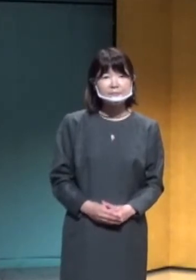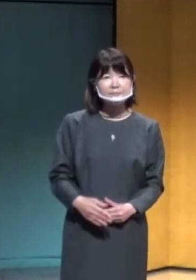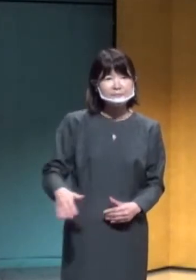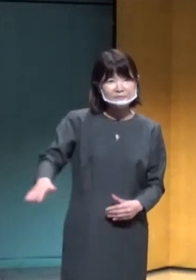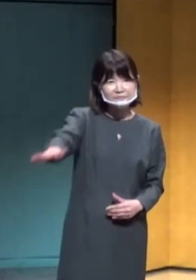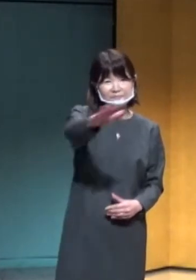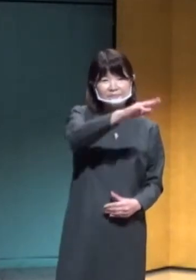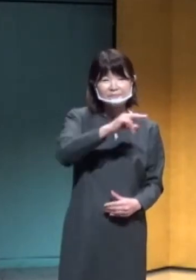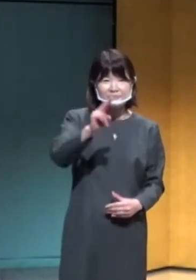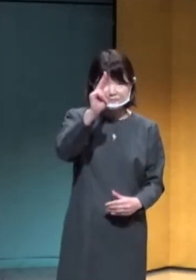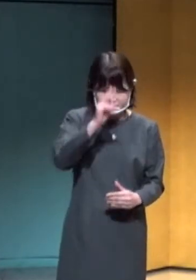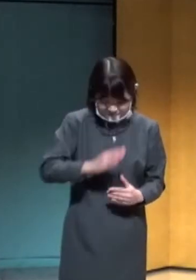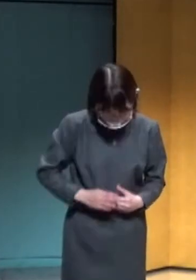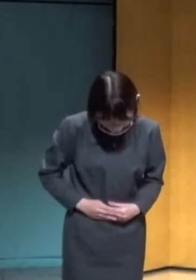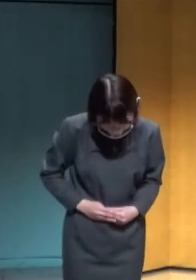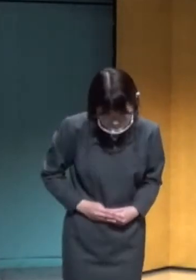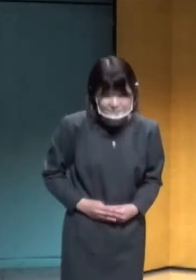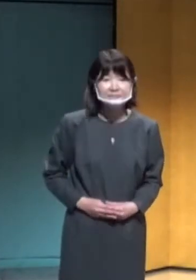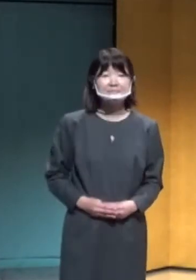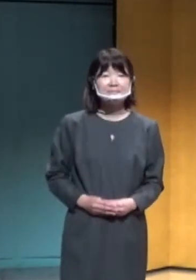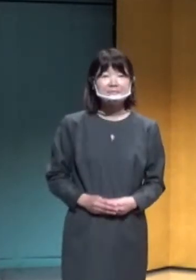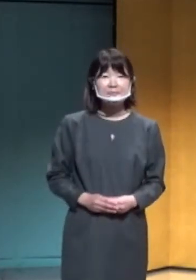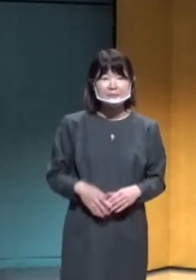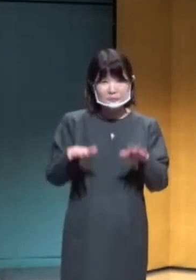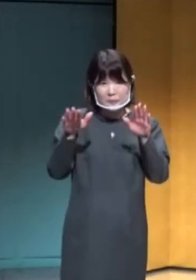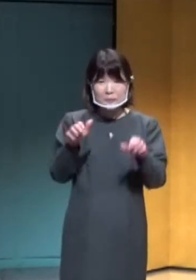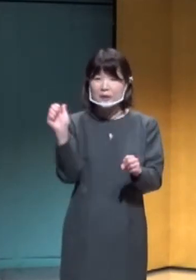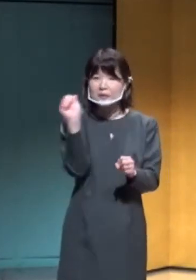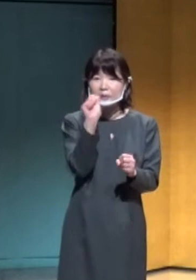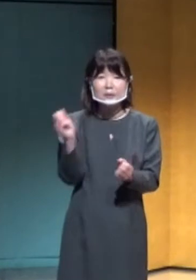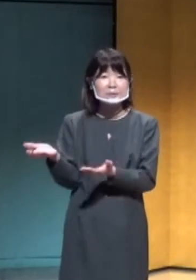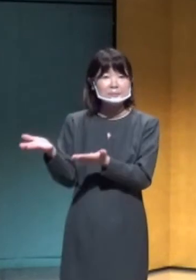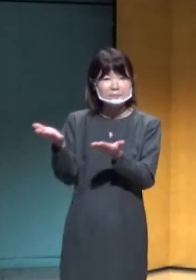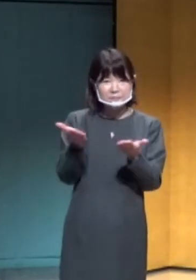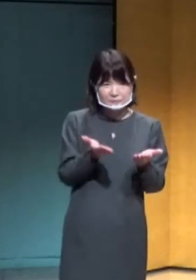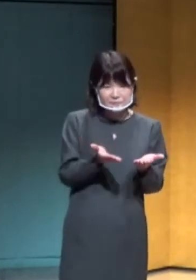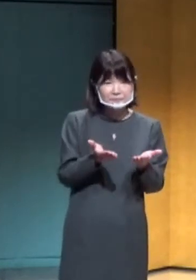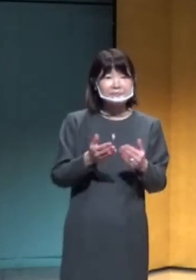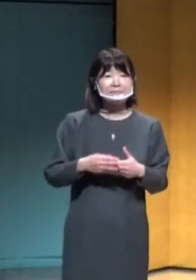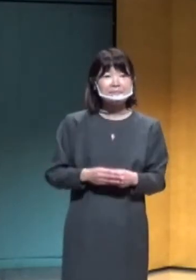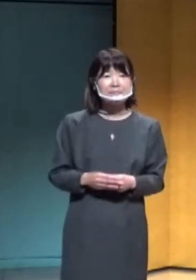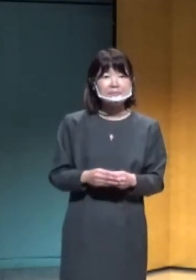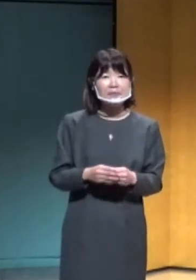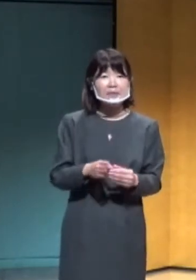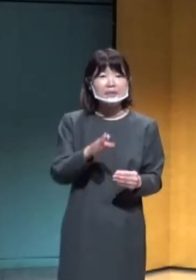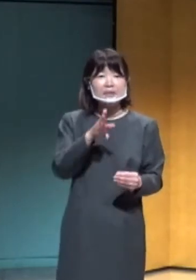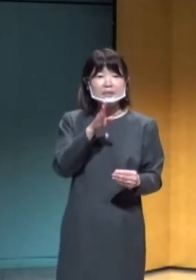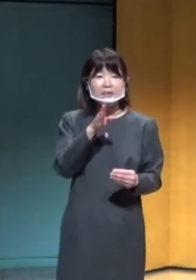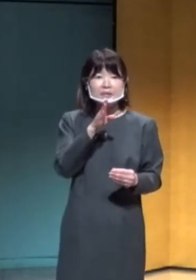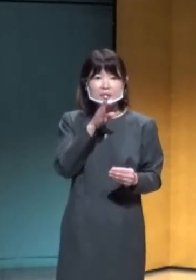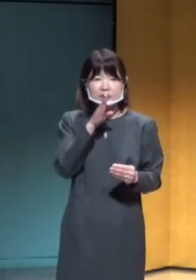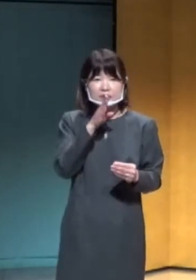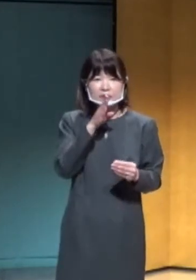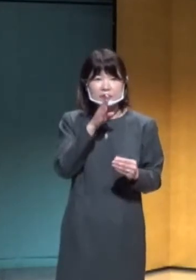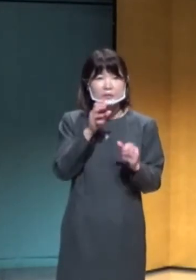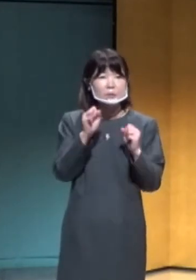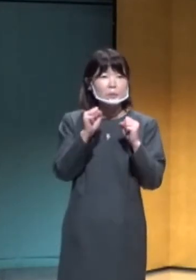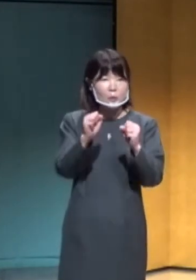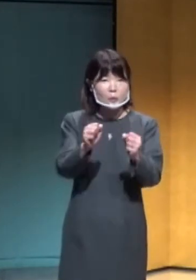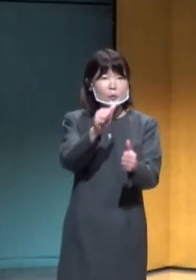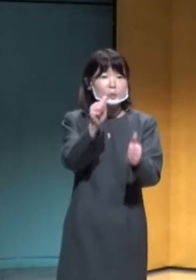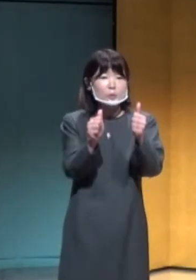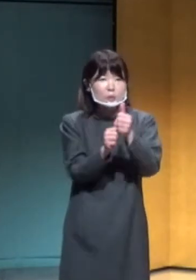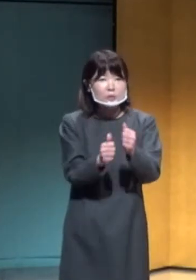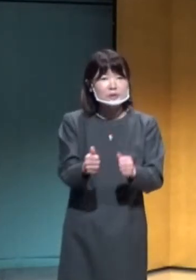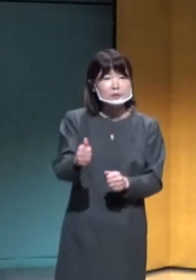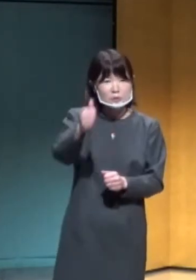皆さんこんにちは。ご紹介をいただきました、実行委員会副実行委員長の